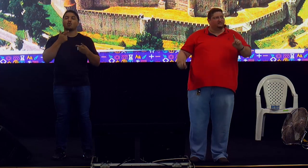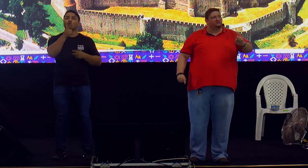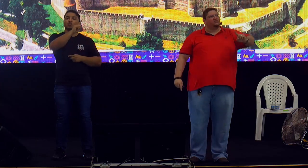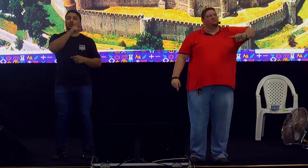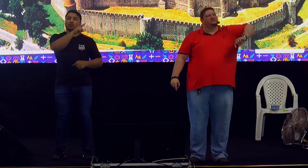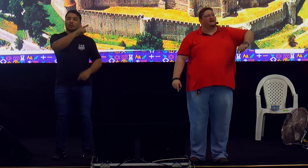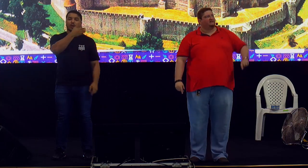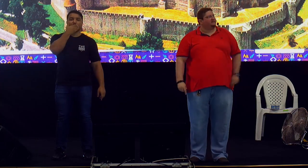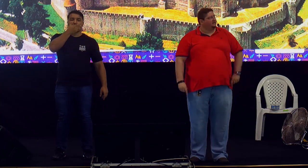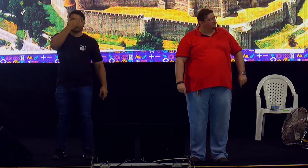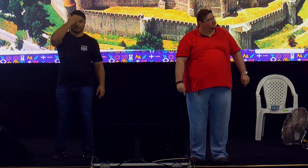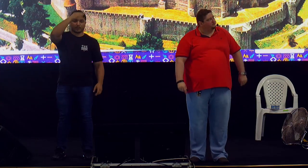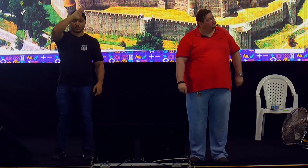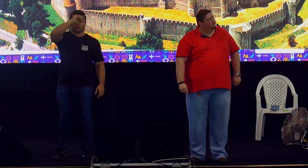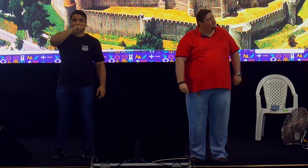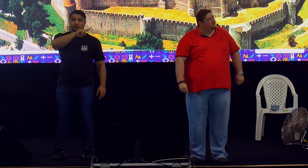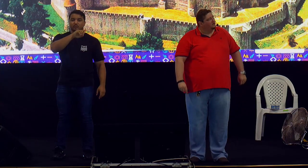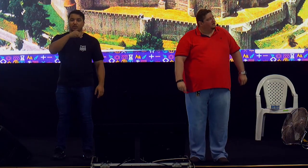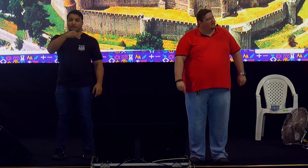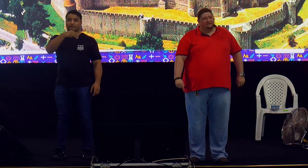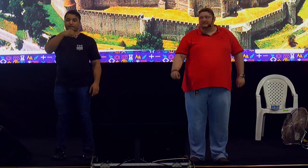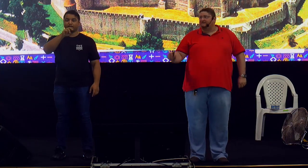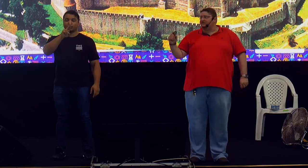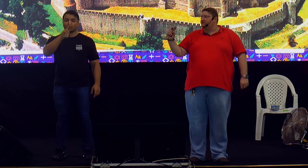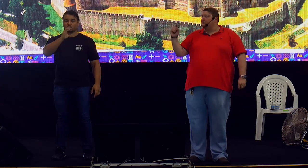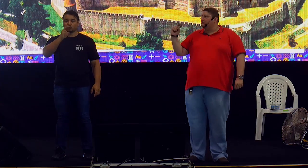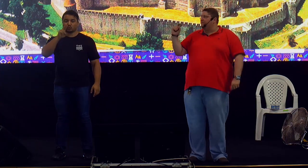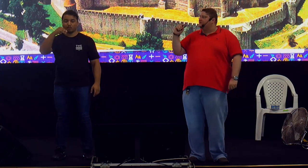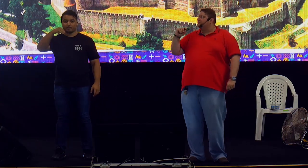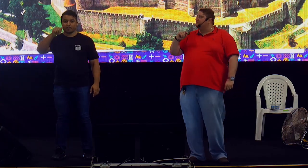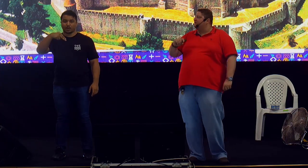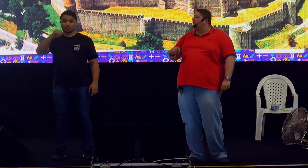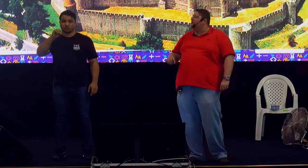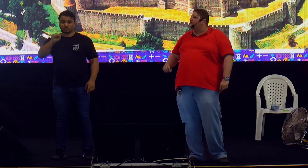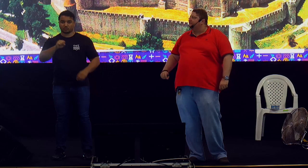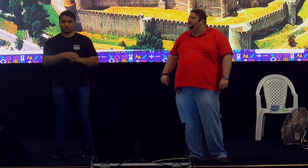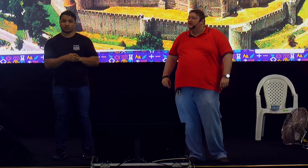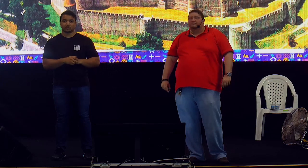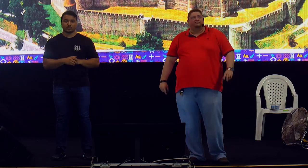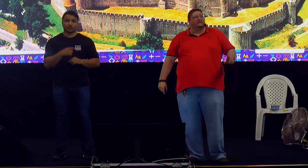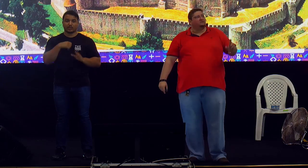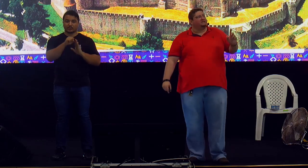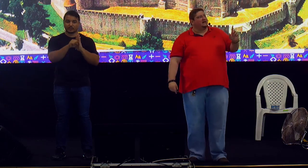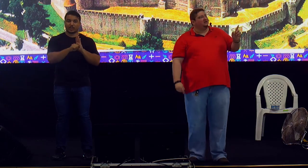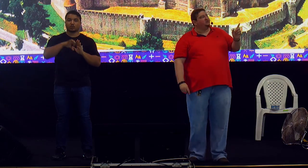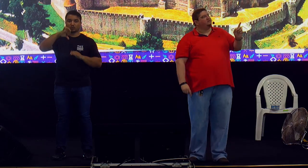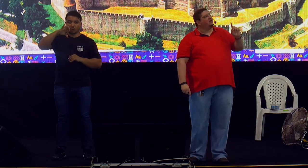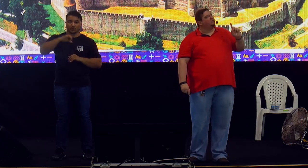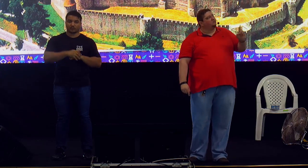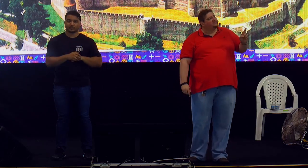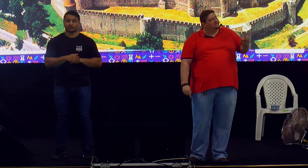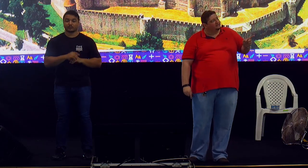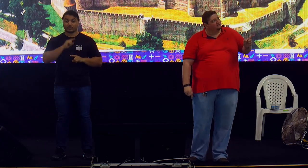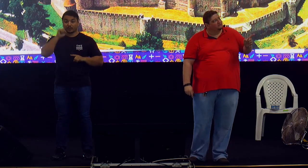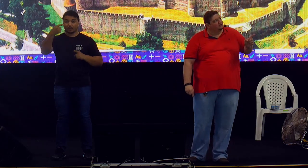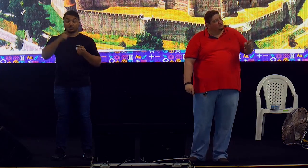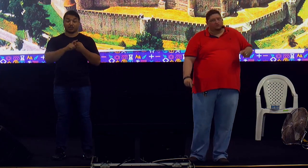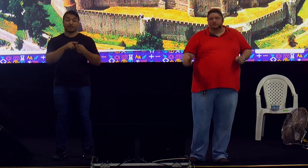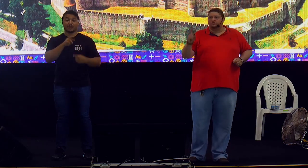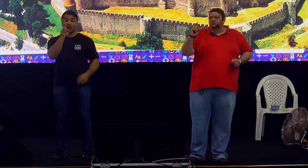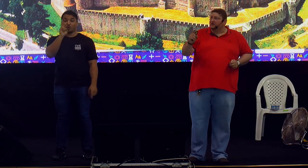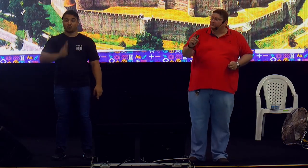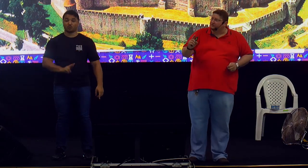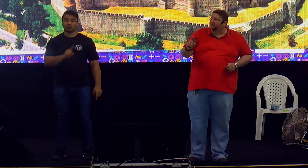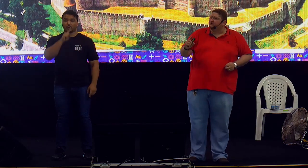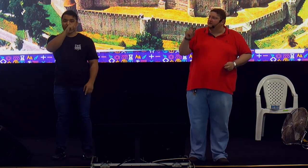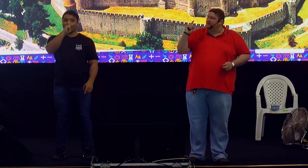também conhecidos como sarracenos. Eles invadiram a Europa até o século IX. Vindos da região da Rússia,